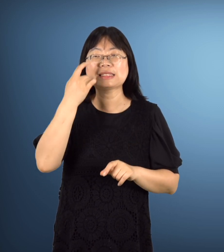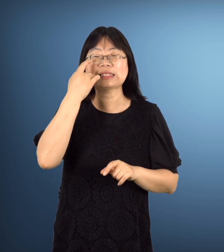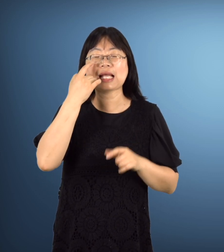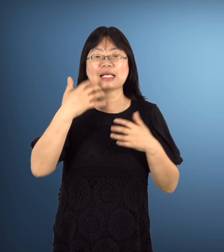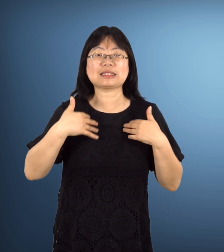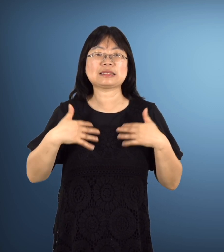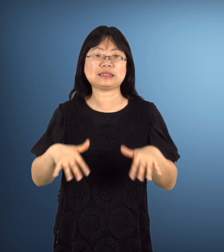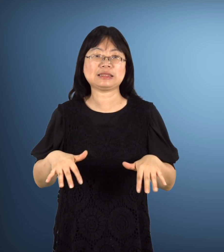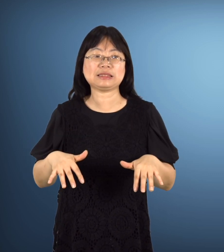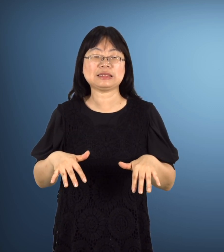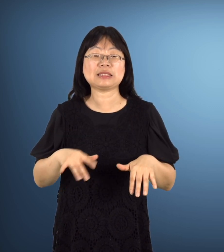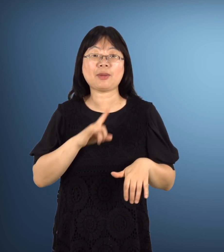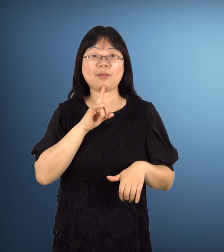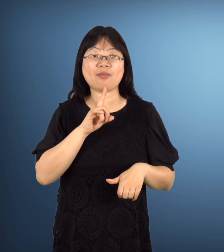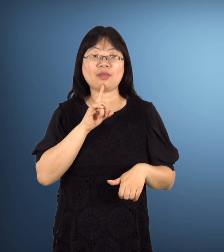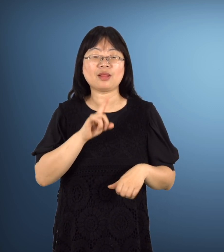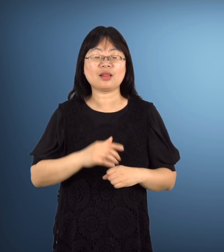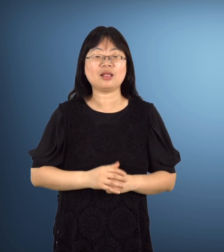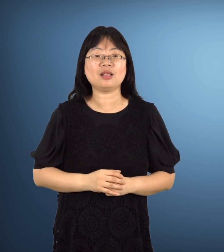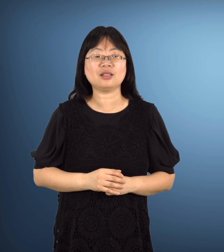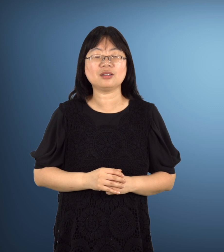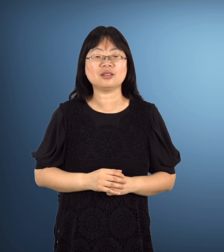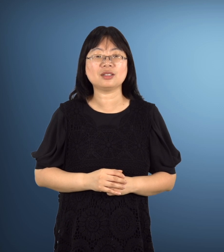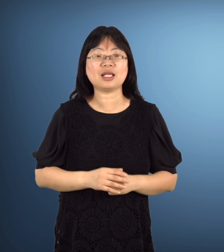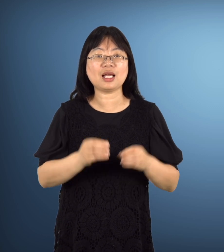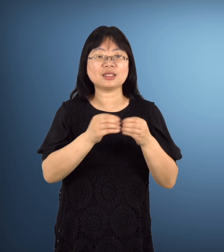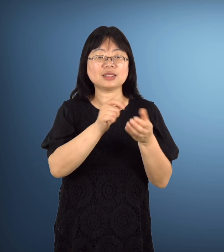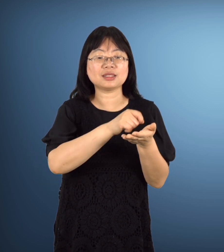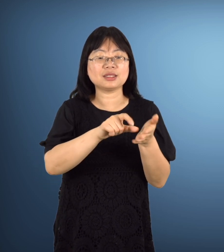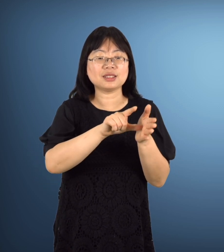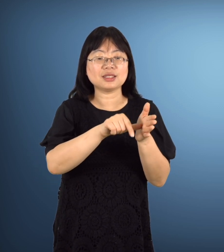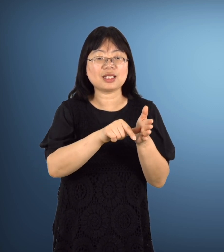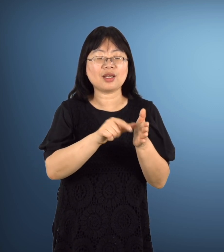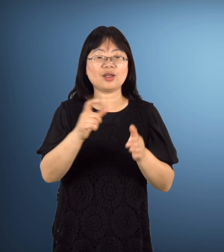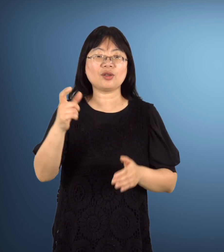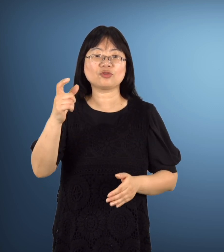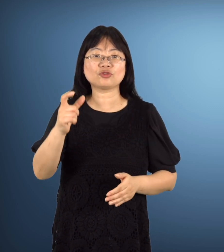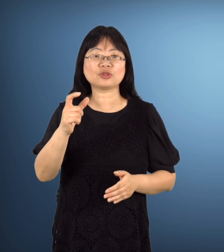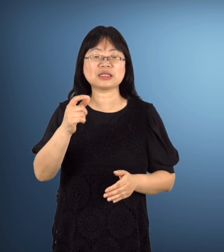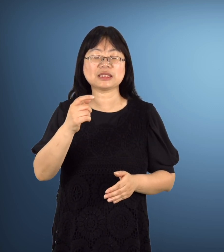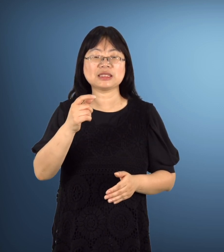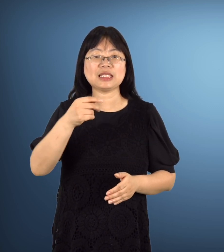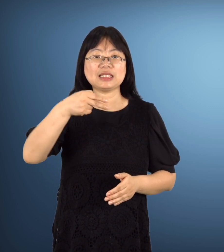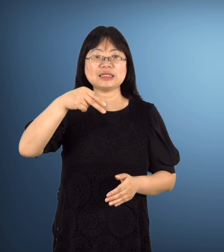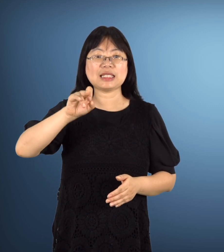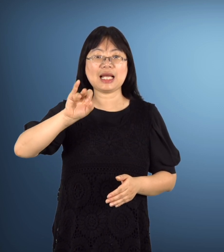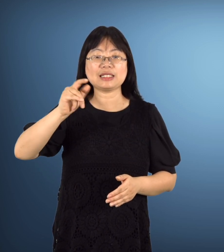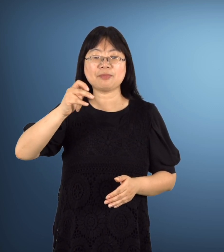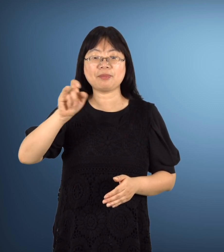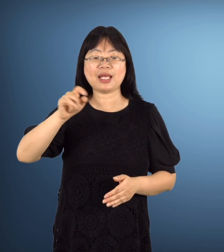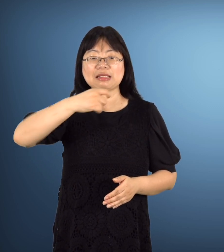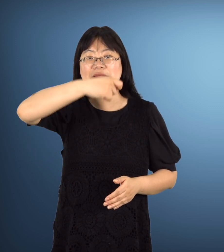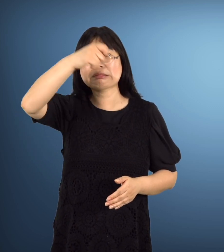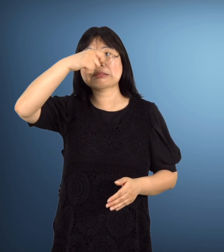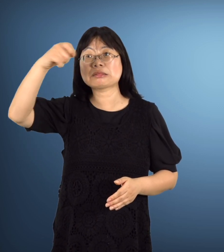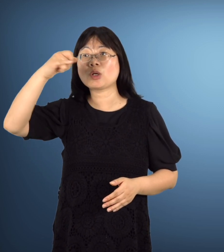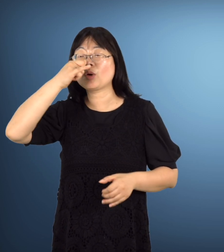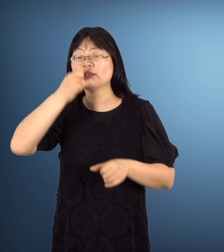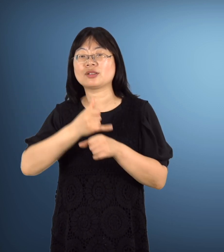약시라 그럽니다. 이분들은 글을 쓸 때도 굵은 사인펜으로 이렇게 큰 글자로